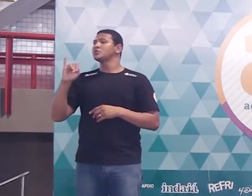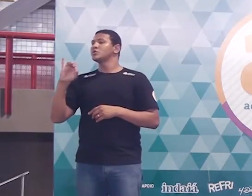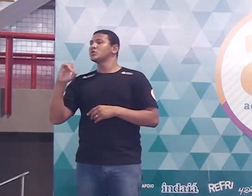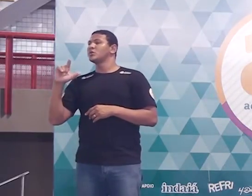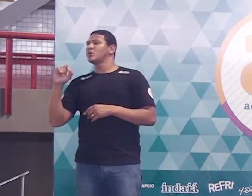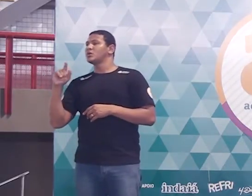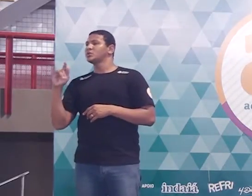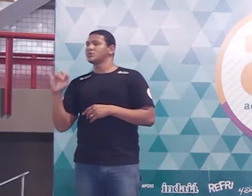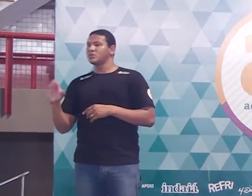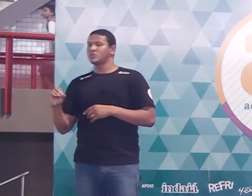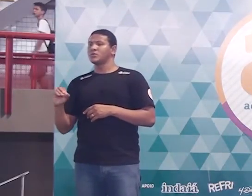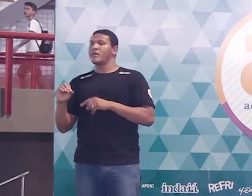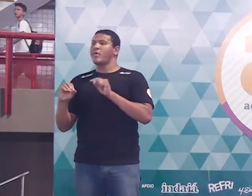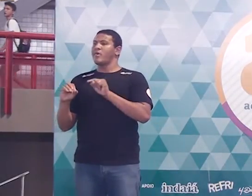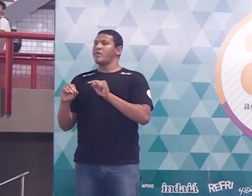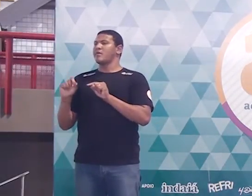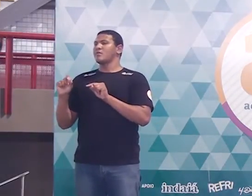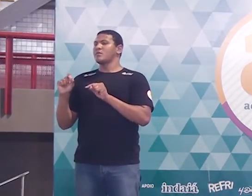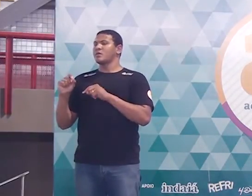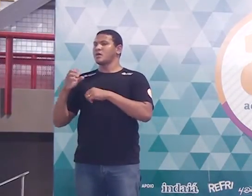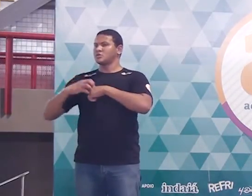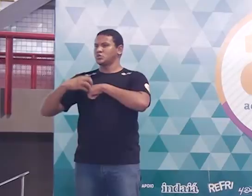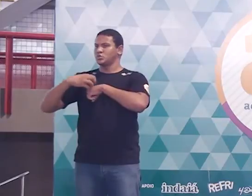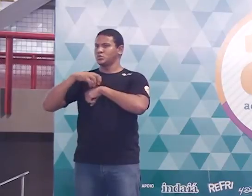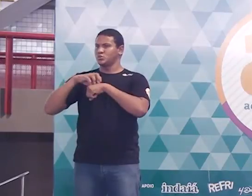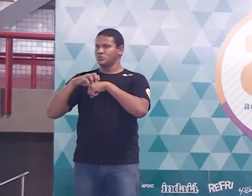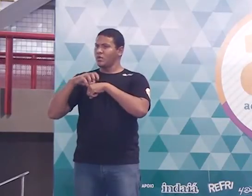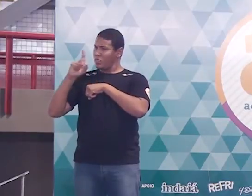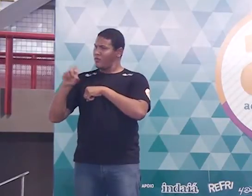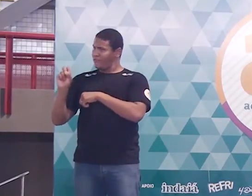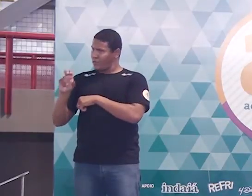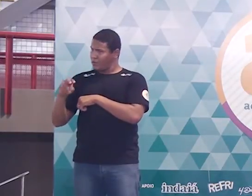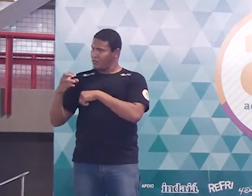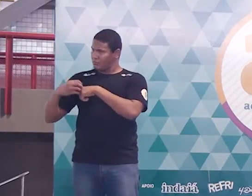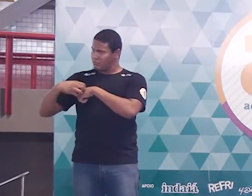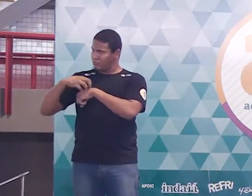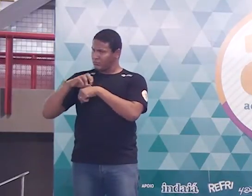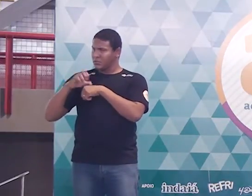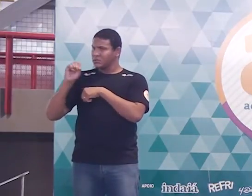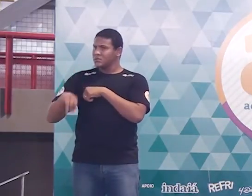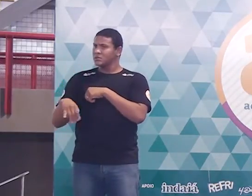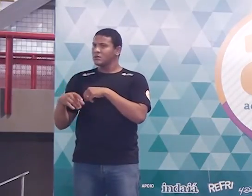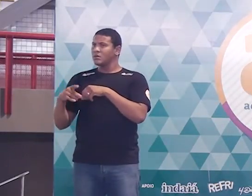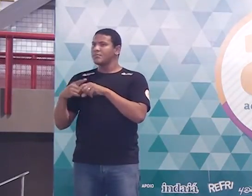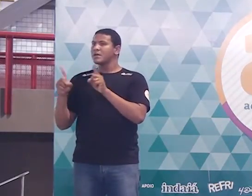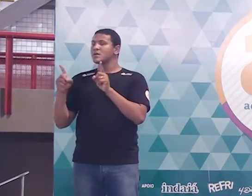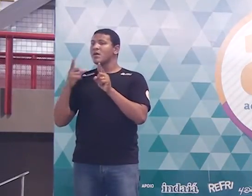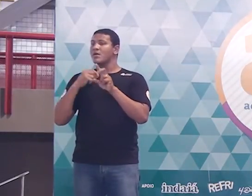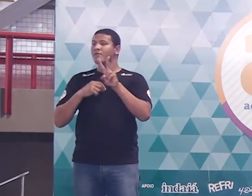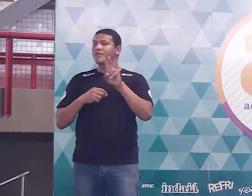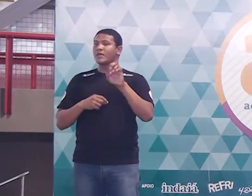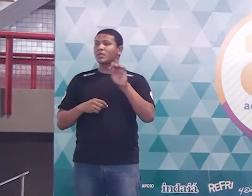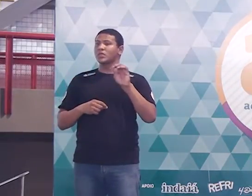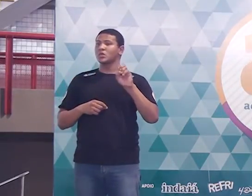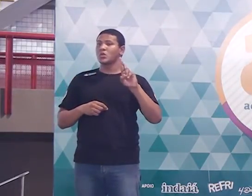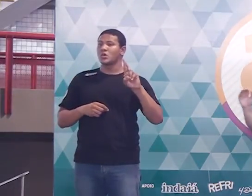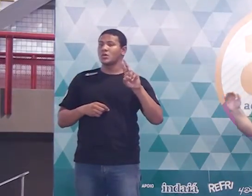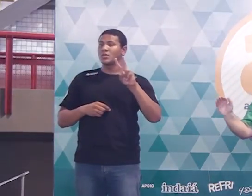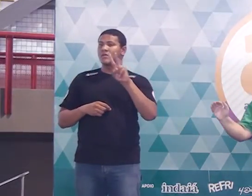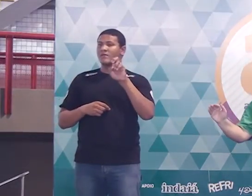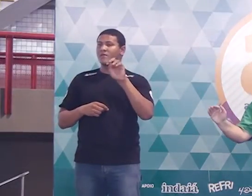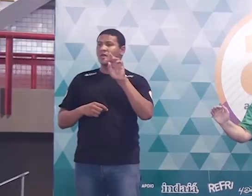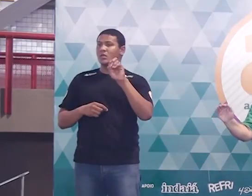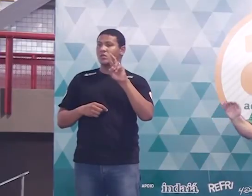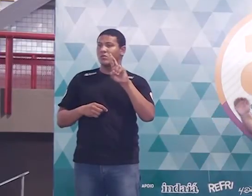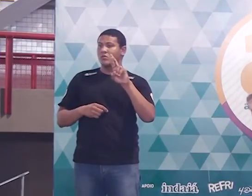etiológico da chikungunya? É o vírus. Agora, quem é o vetor? O vetor é